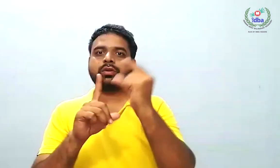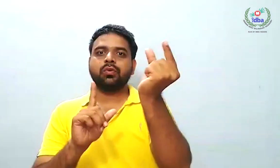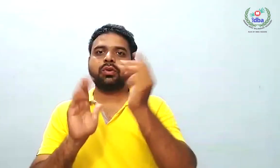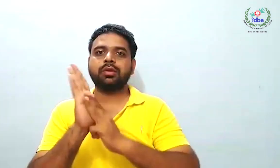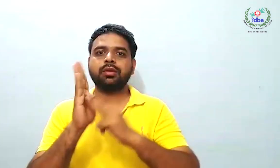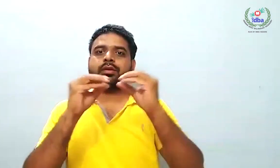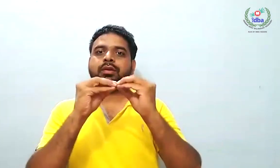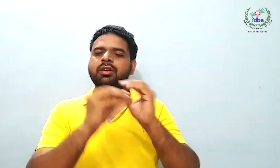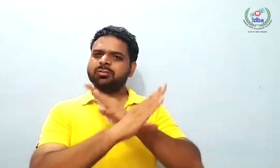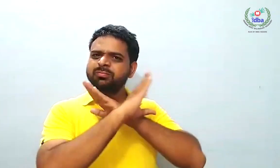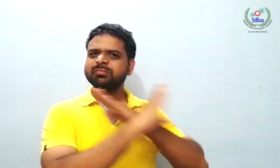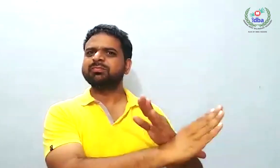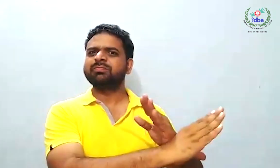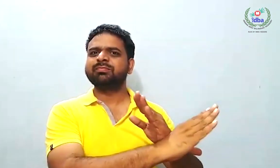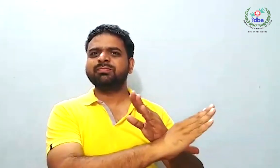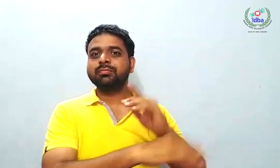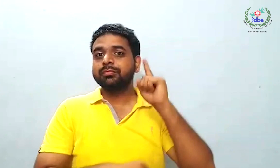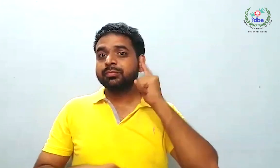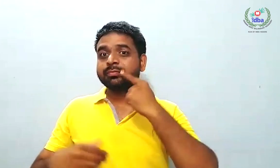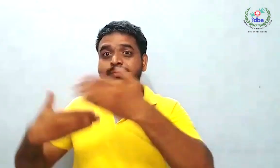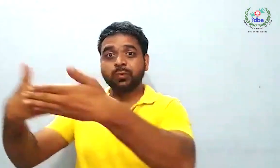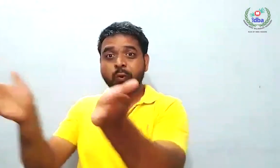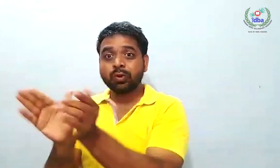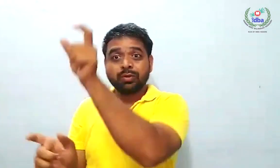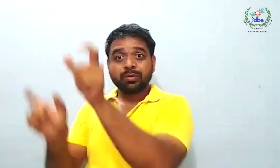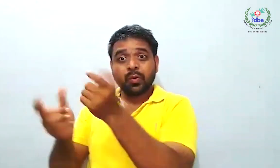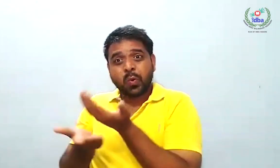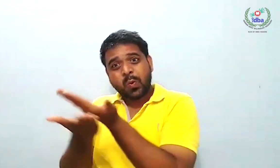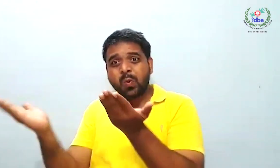है कि डम्ब शब्द का इस्तेमाल बिल्कुल न किया जाए। बधिर समुदाय में